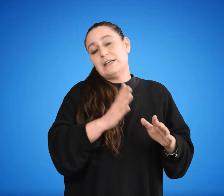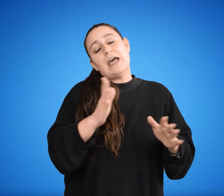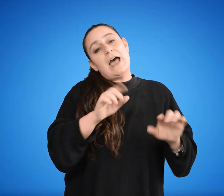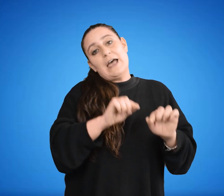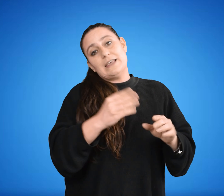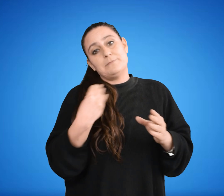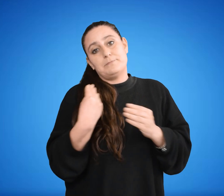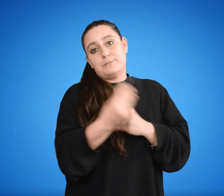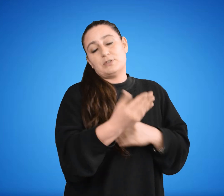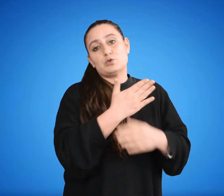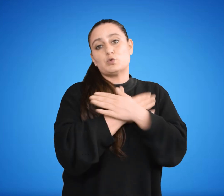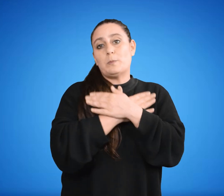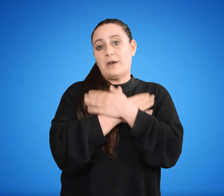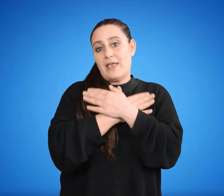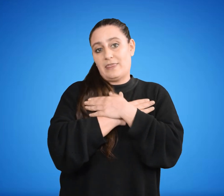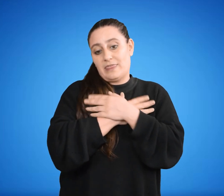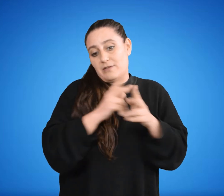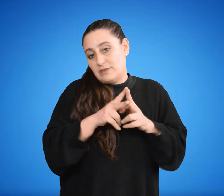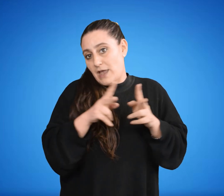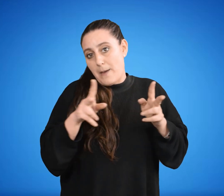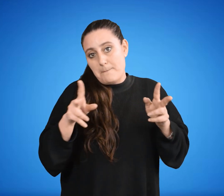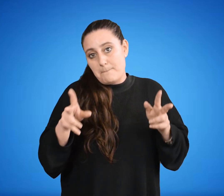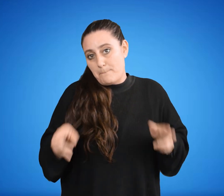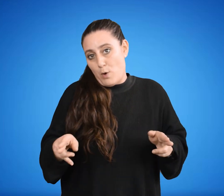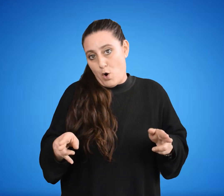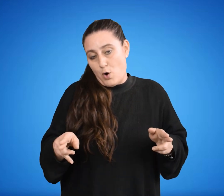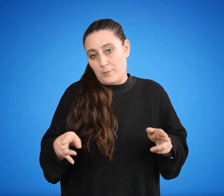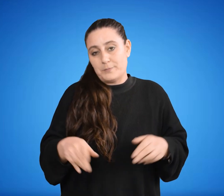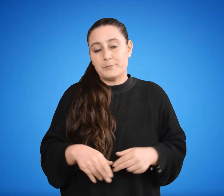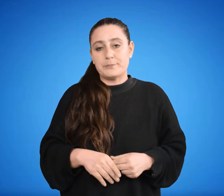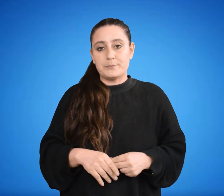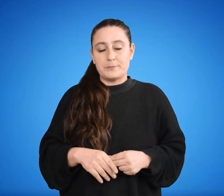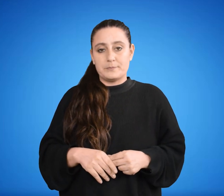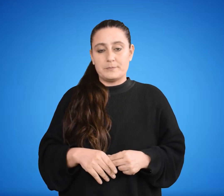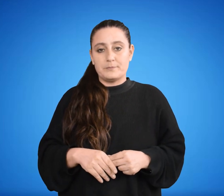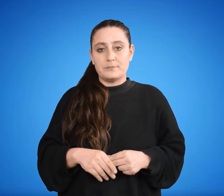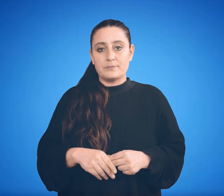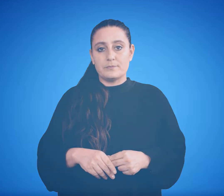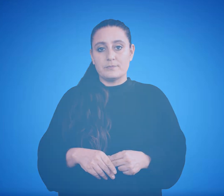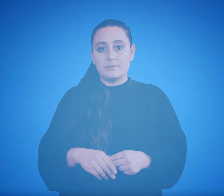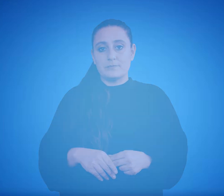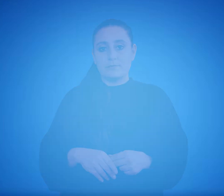legislativas sustituyéndose eles mientras dure la suspensión por el suplente correspondiente m